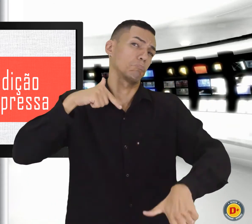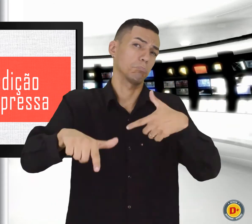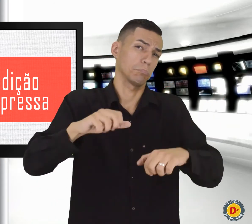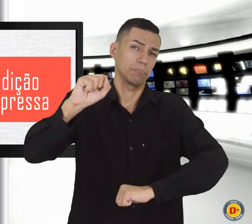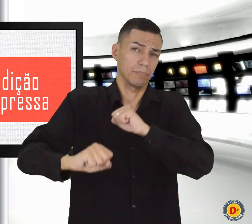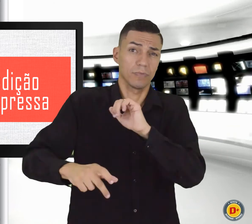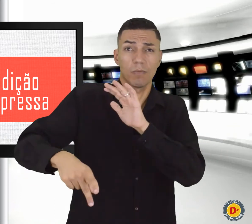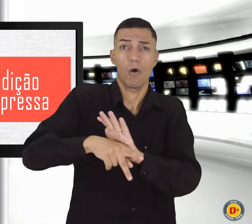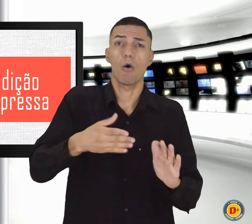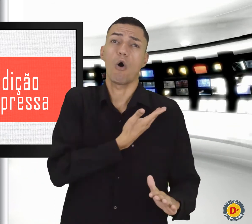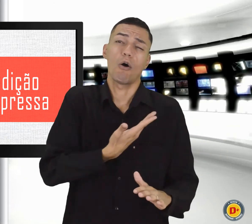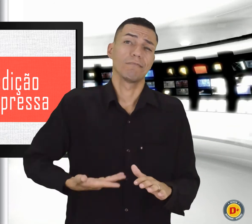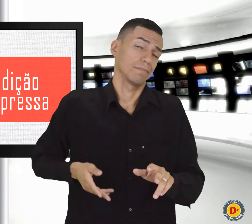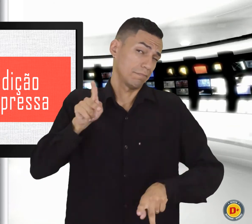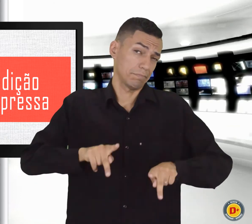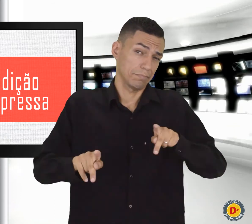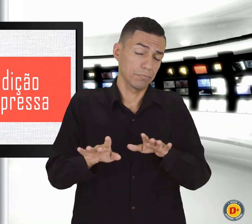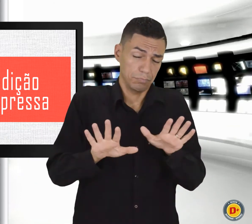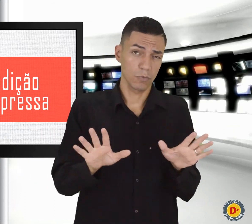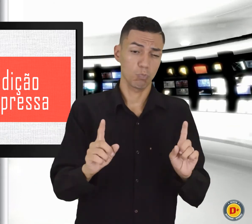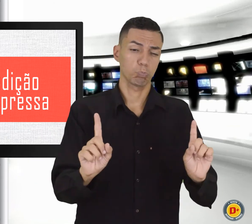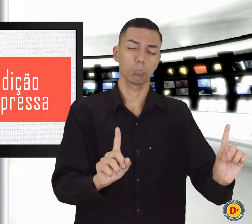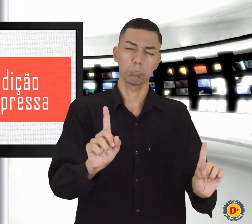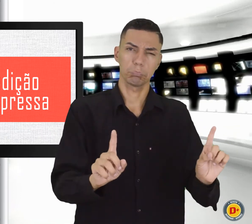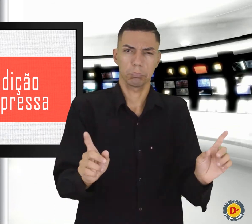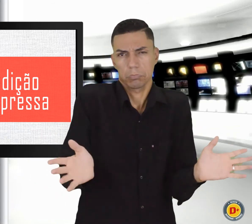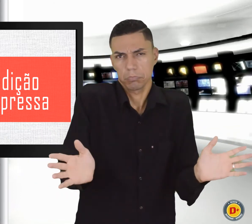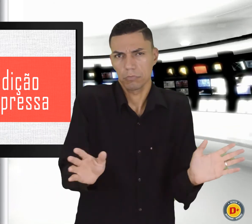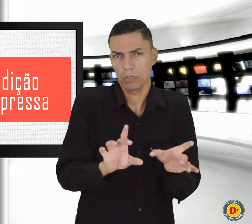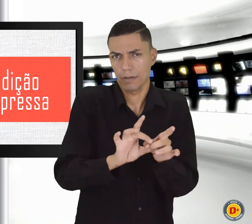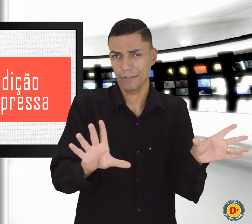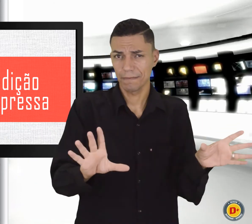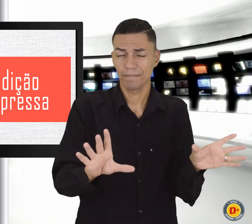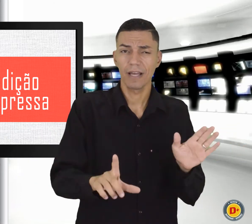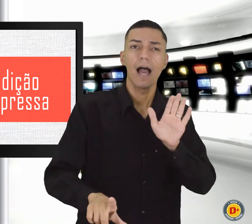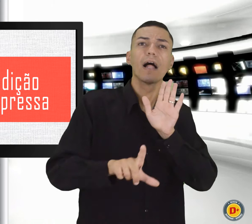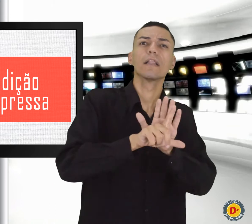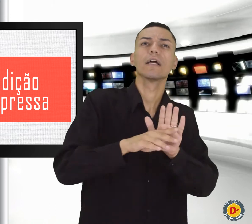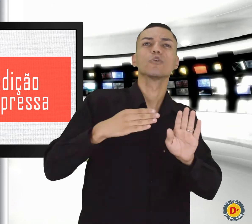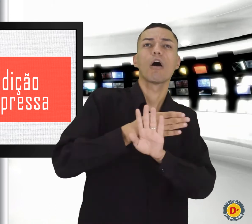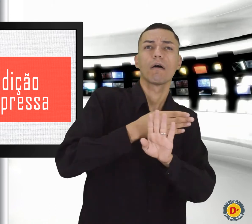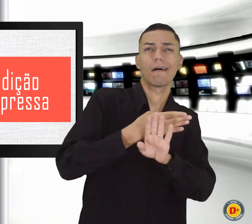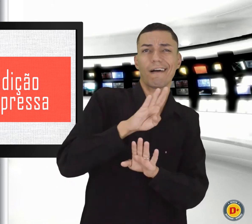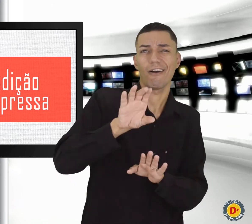com deficiência, habilitadas e reabilitadas, ela só poderá e deverá